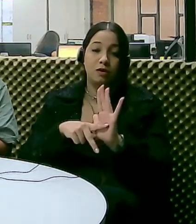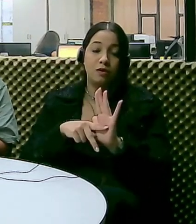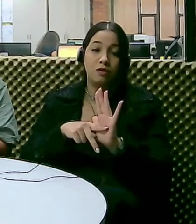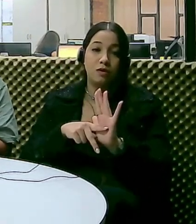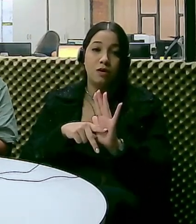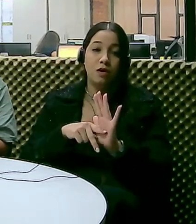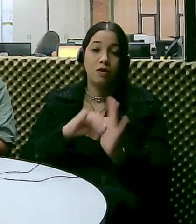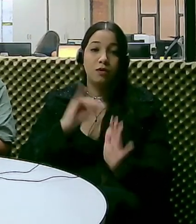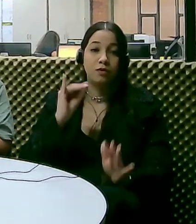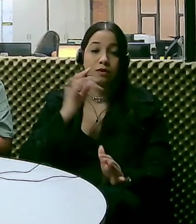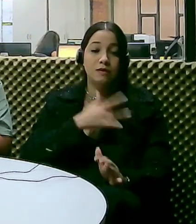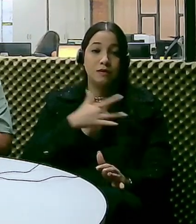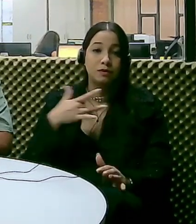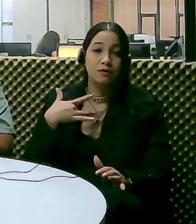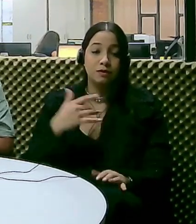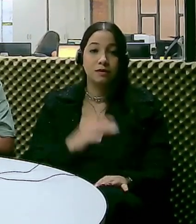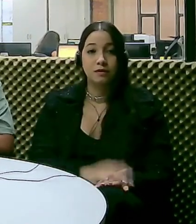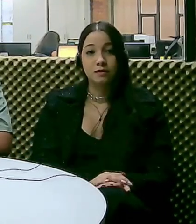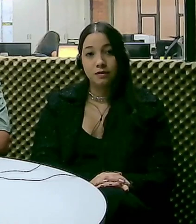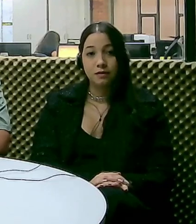Saúde.